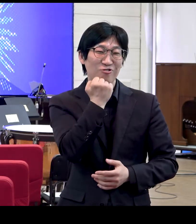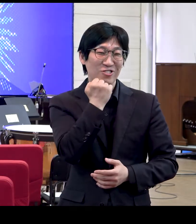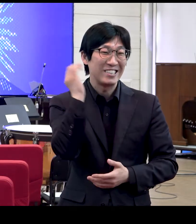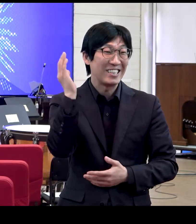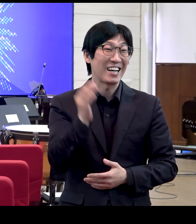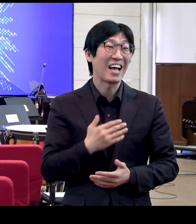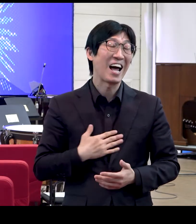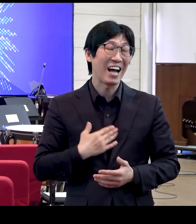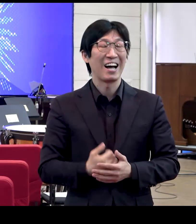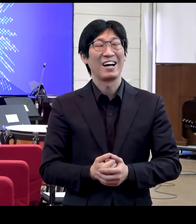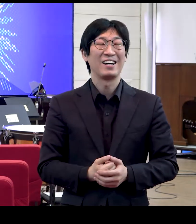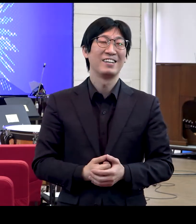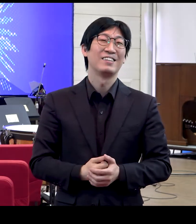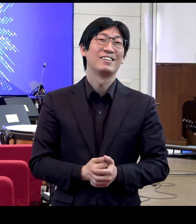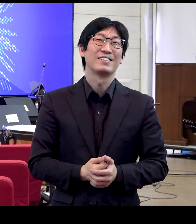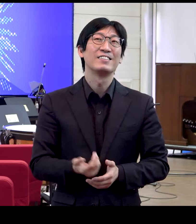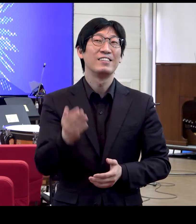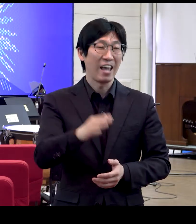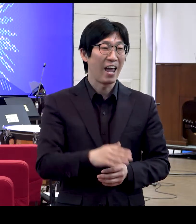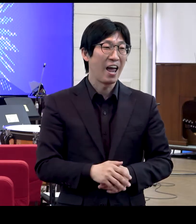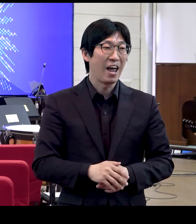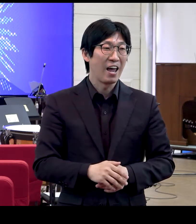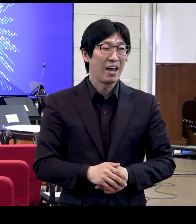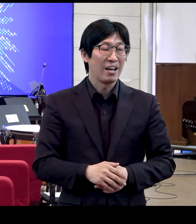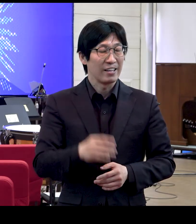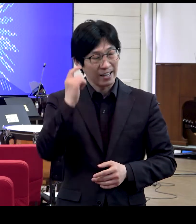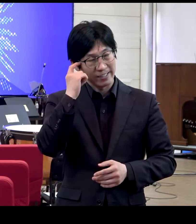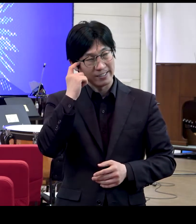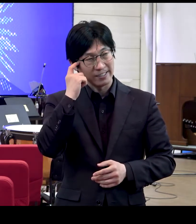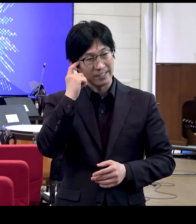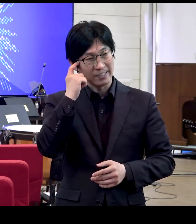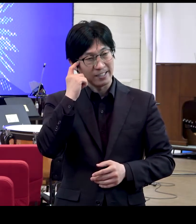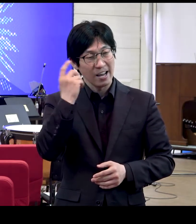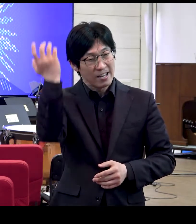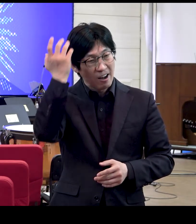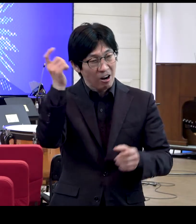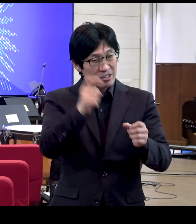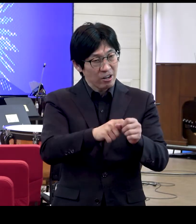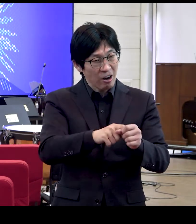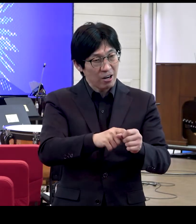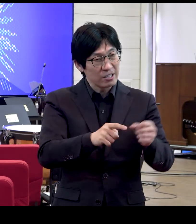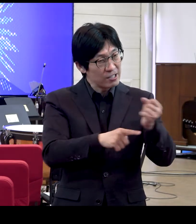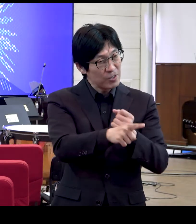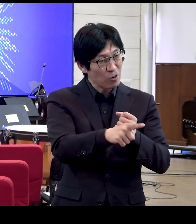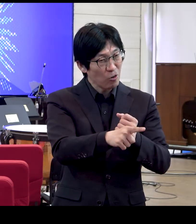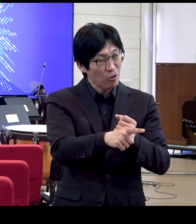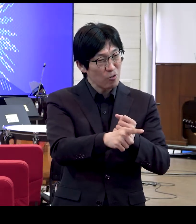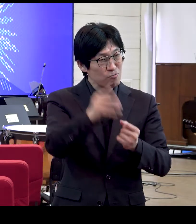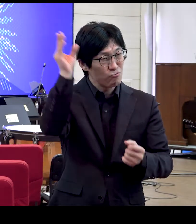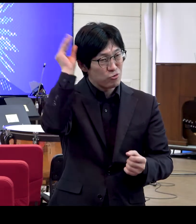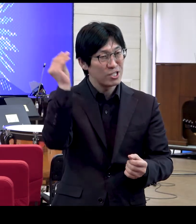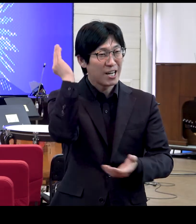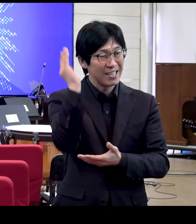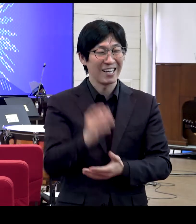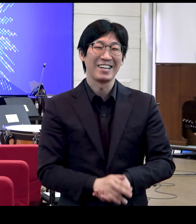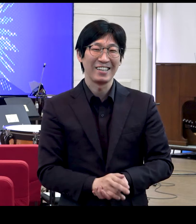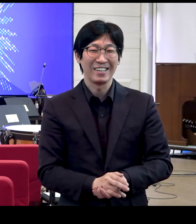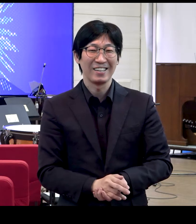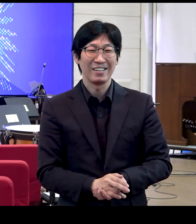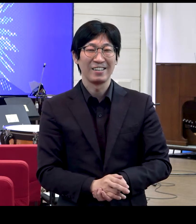웃자고 만든 이야기인 줄 알아요. 하지만 굳이 따진다고 한다면 신학적으로 영적으로 너무 무식한